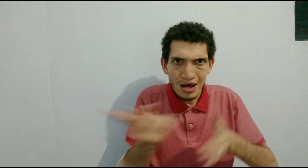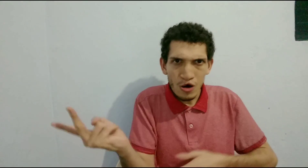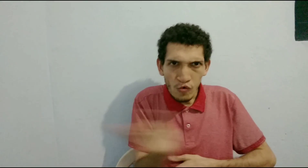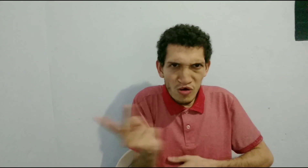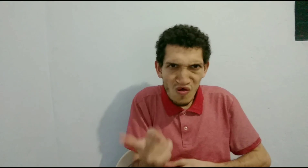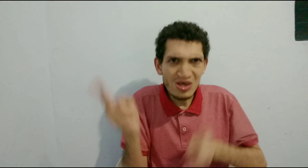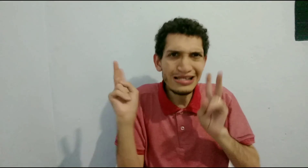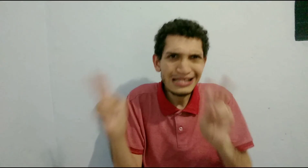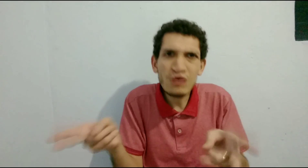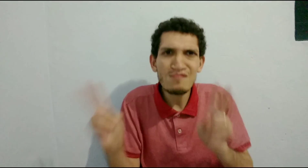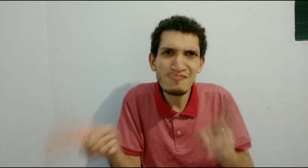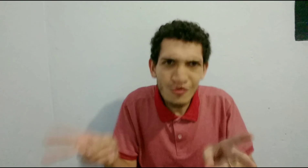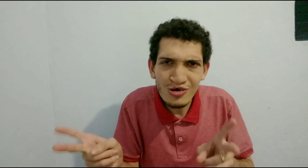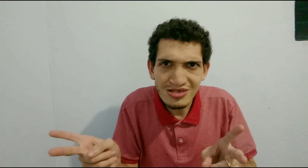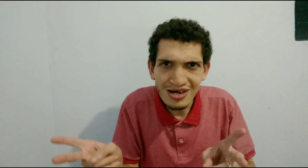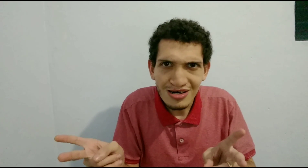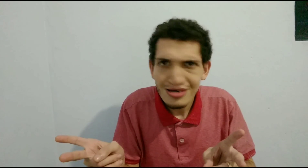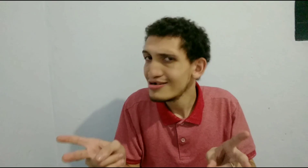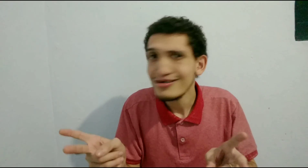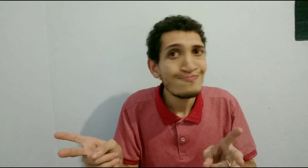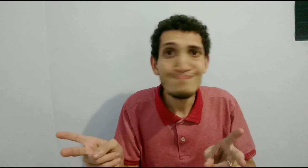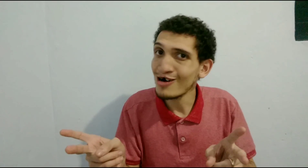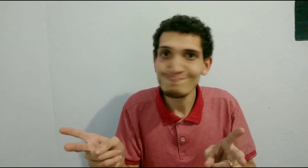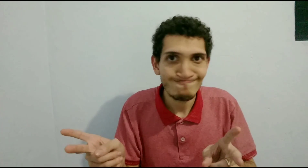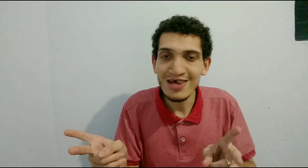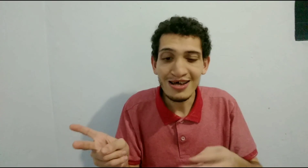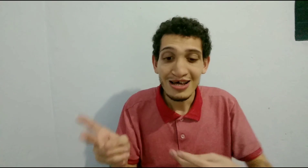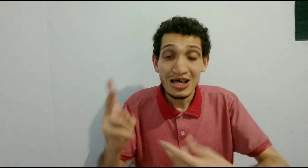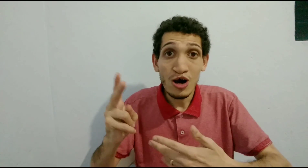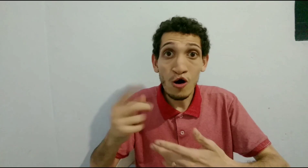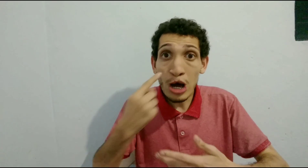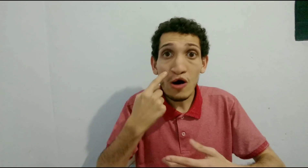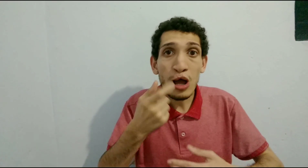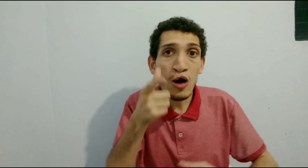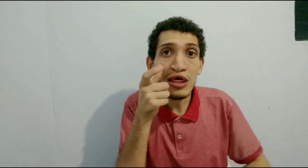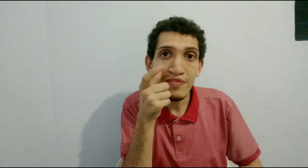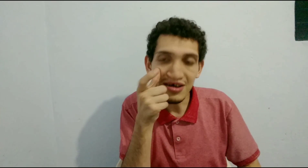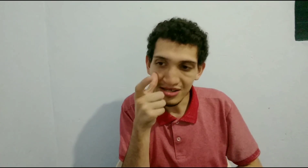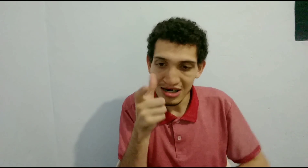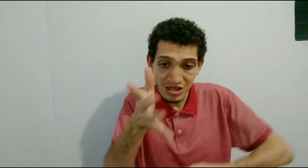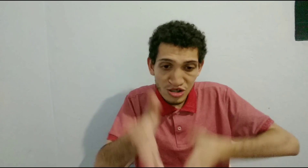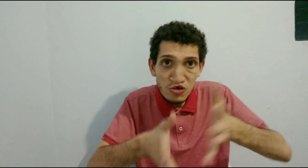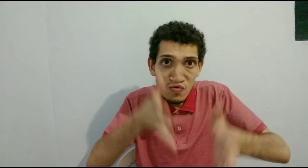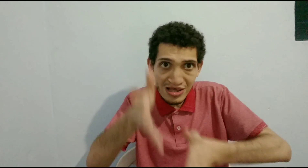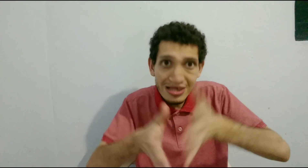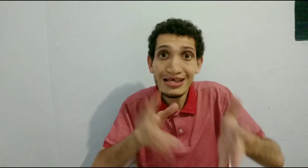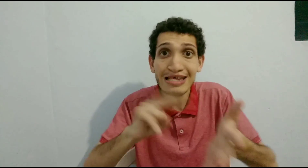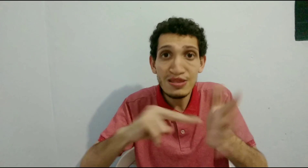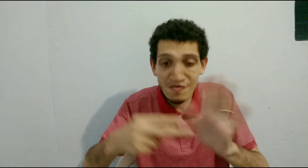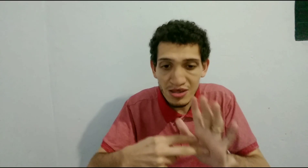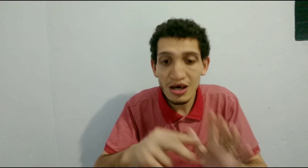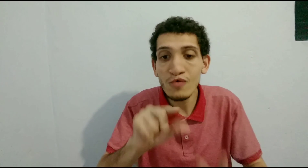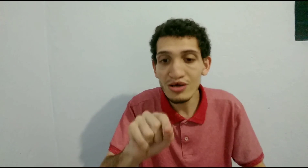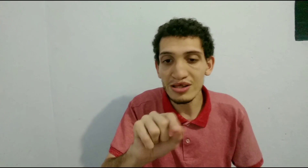Os dois são a mesma coisa? Não, né? Olha, olha, olha que interessante. Isso daqui, significa o quê?